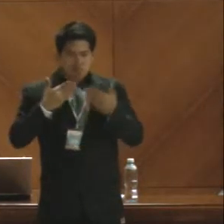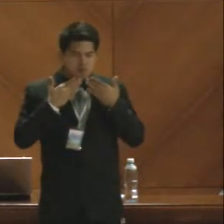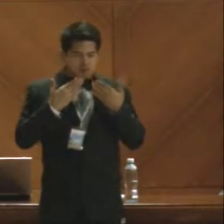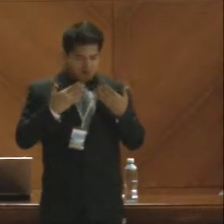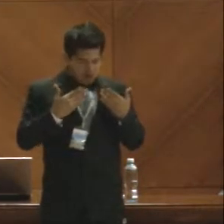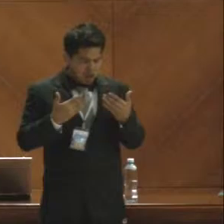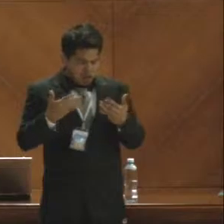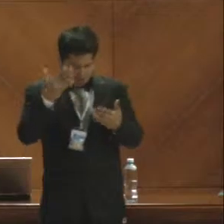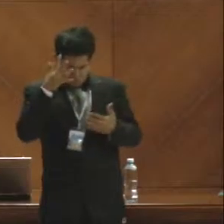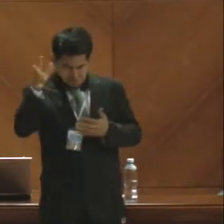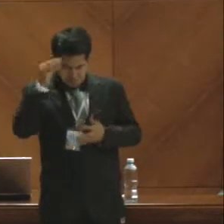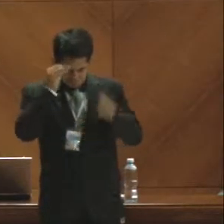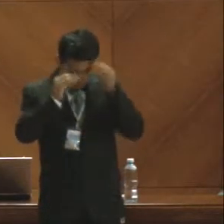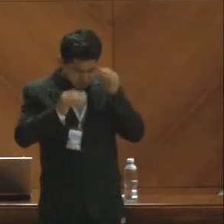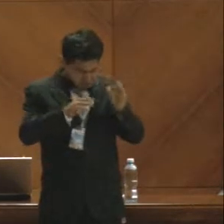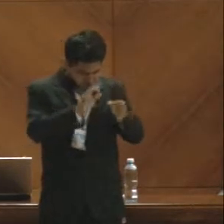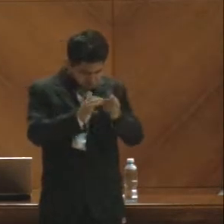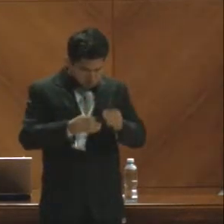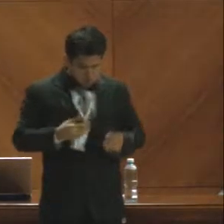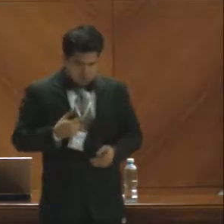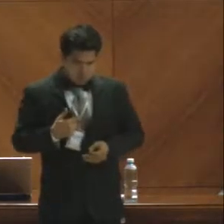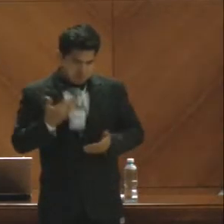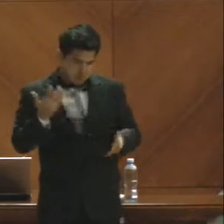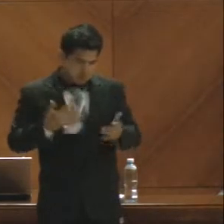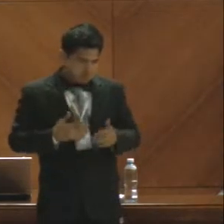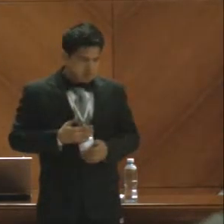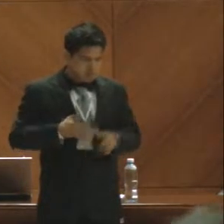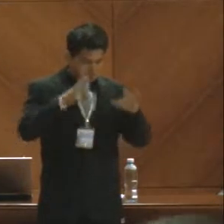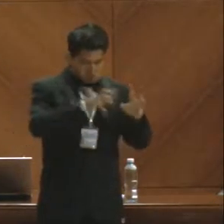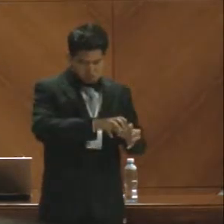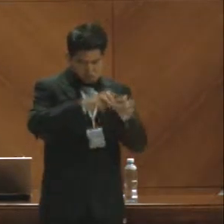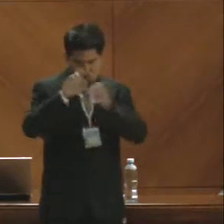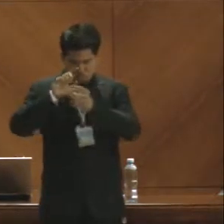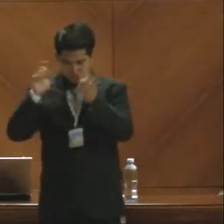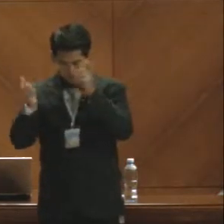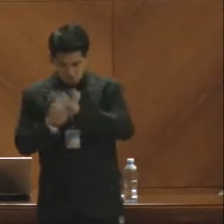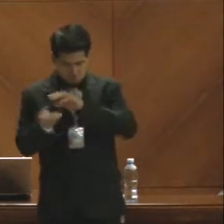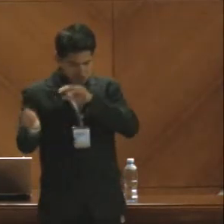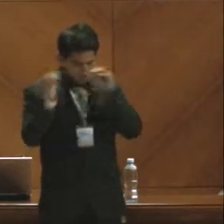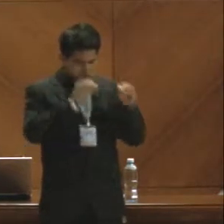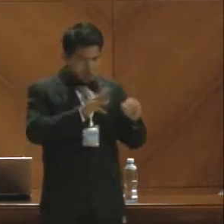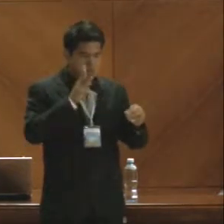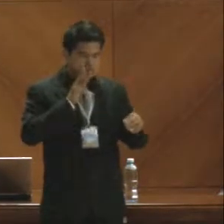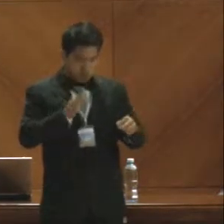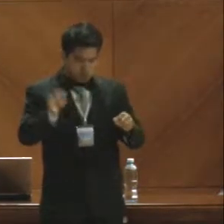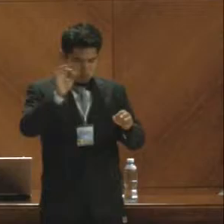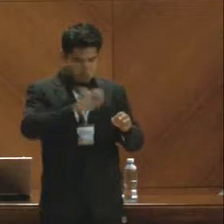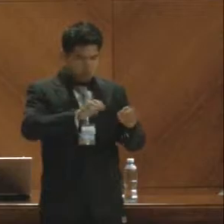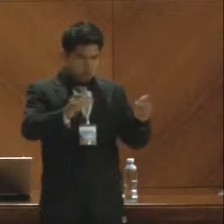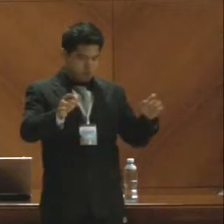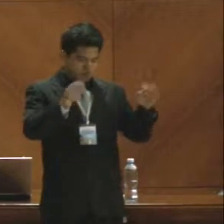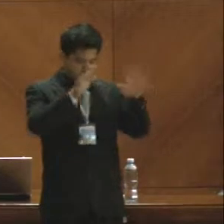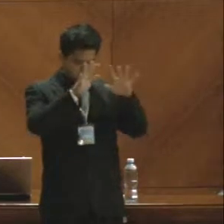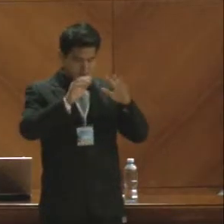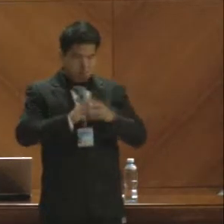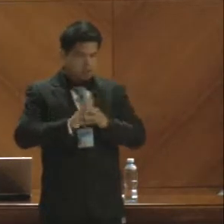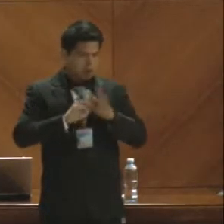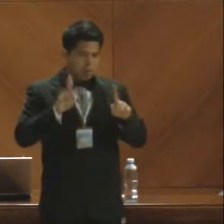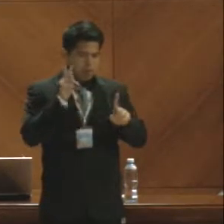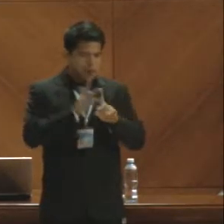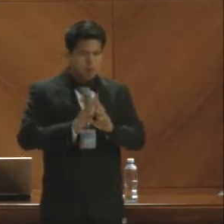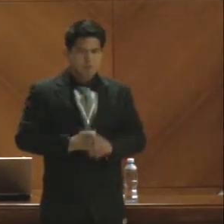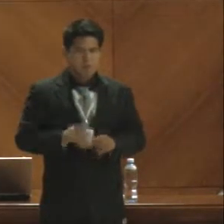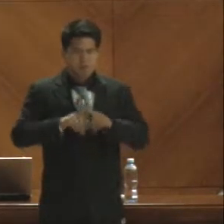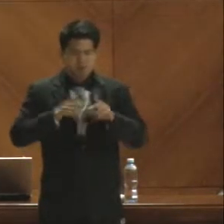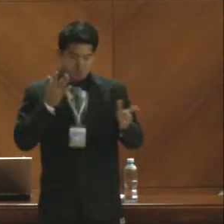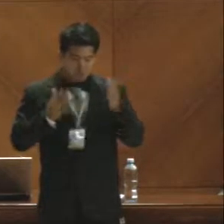lo puedo solucionar. En mi caso, puedo cargar la batería del carro, poner el agua en las plumas, el agua al carro y hasta ahí. Pero si yo no puedo solucionar el